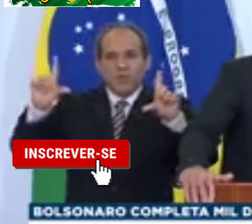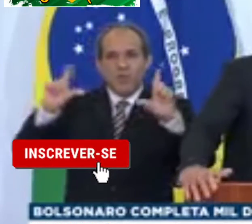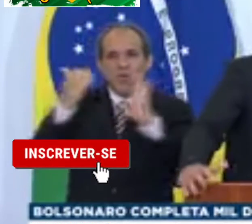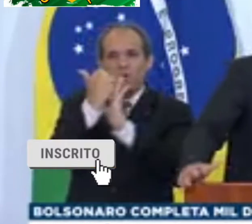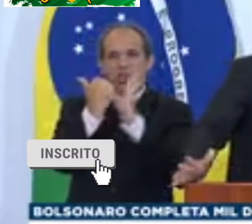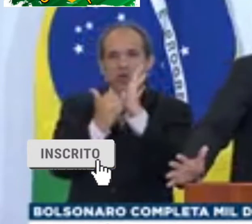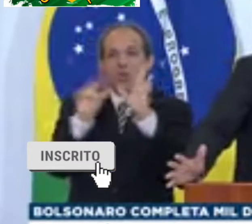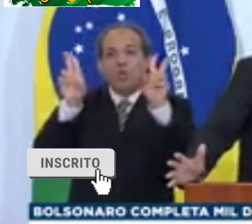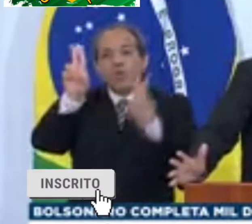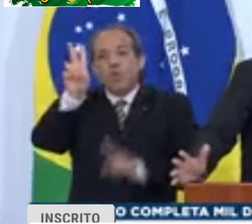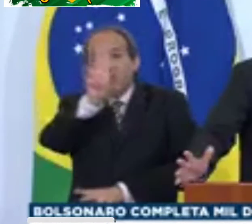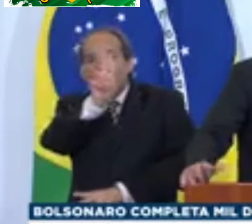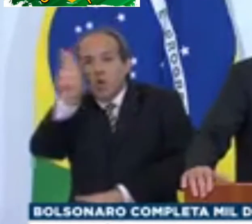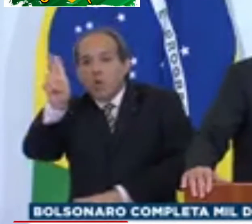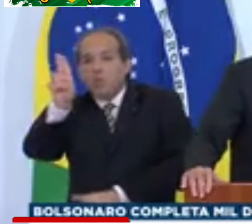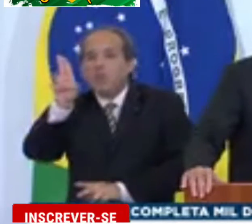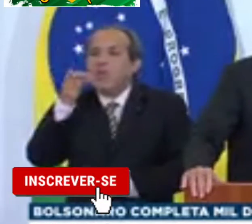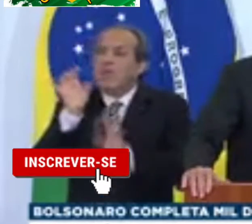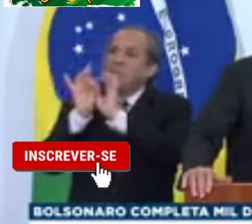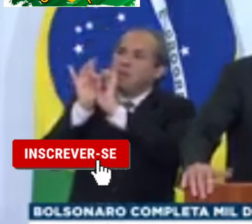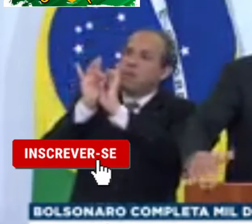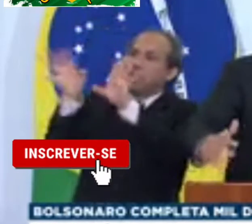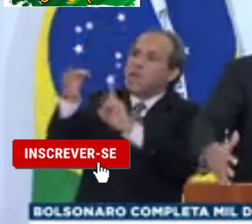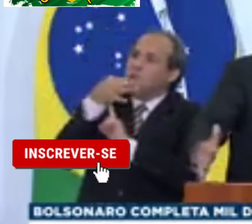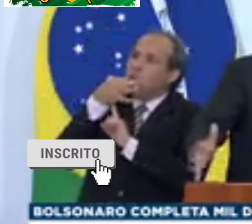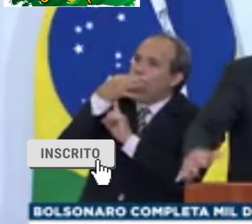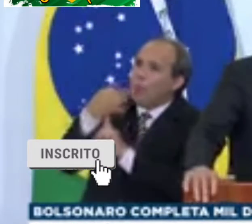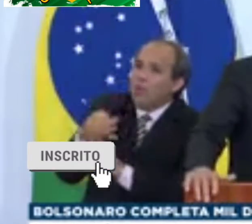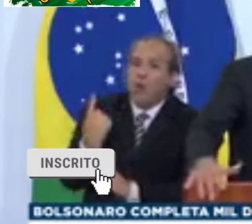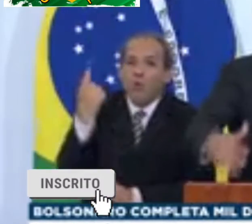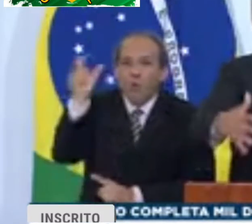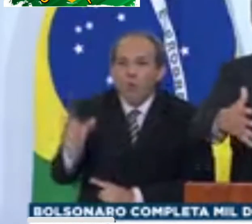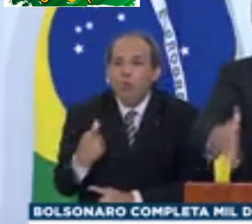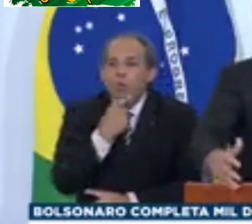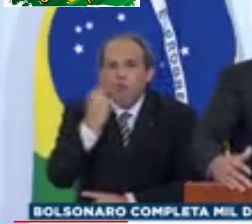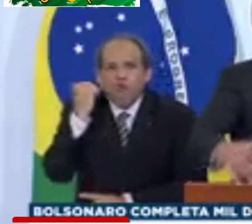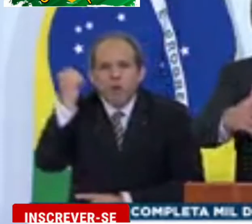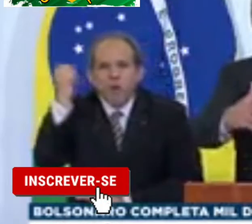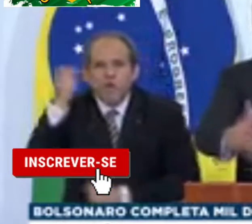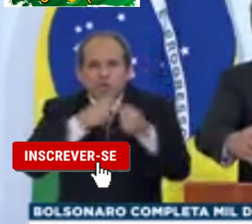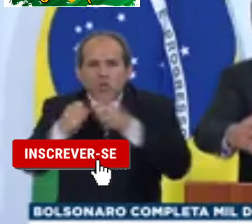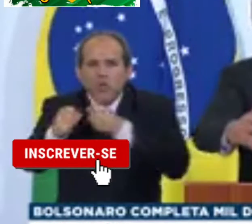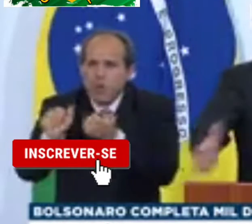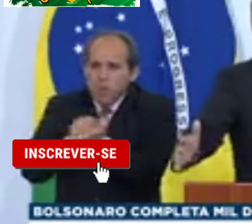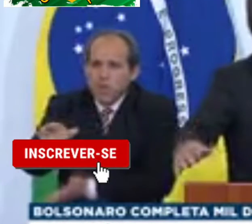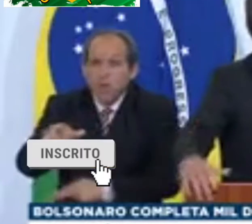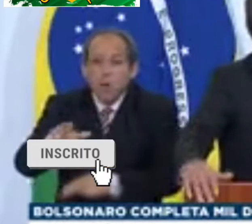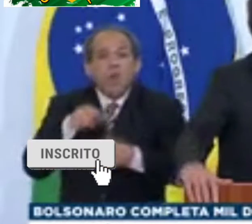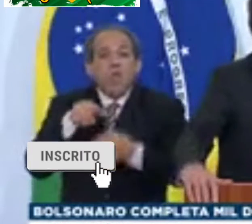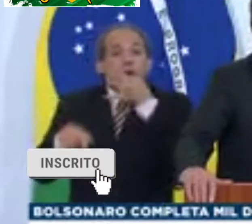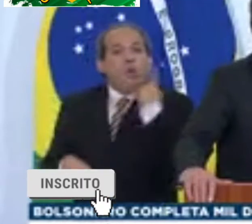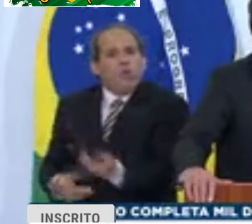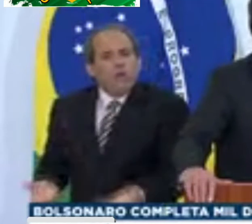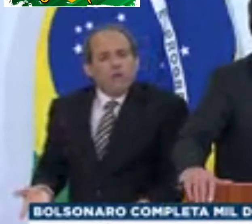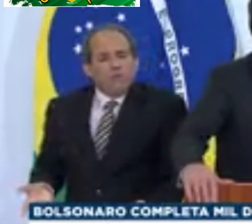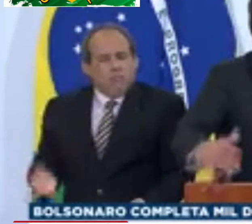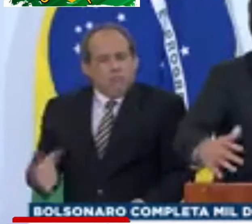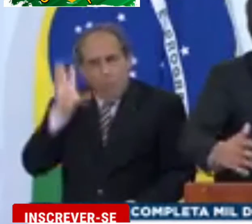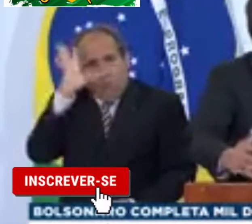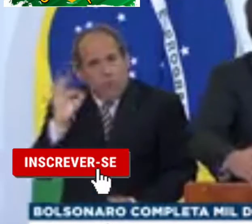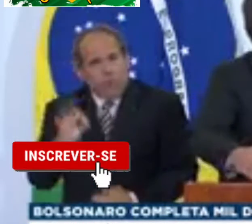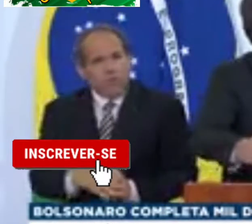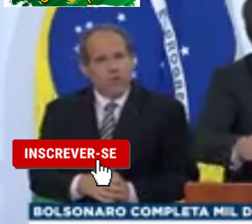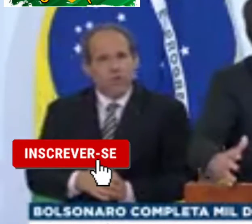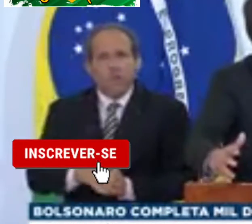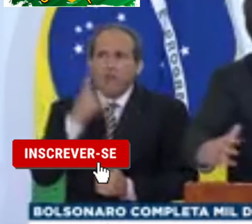como Liberdade de Opinião, um famoso jornalista foi demitido por sua opinião. Não tem